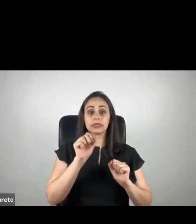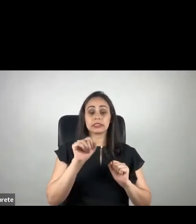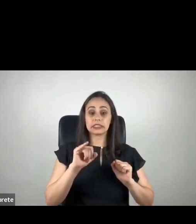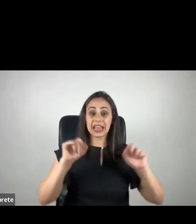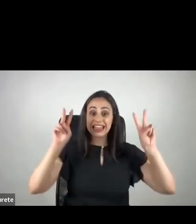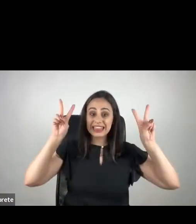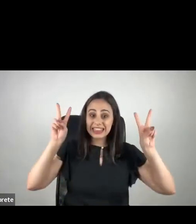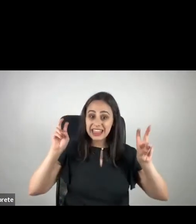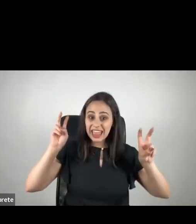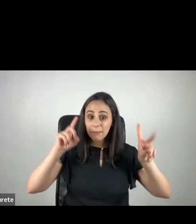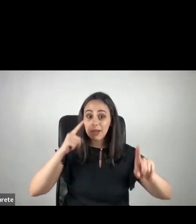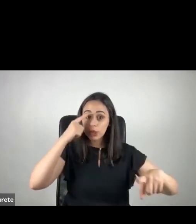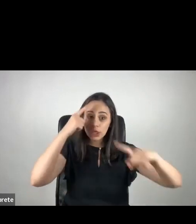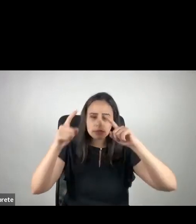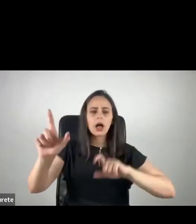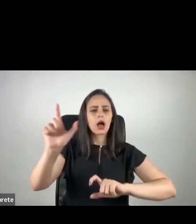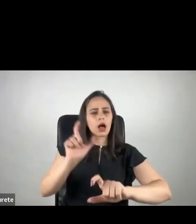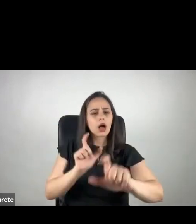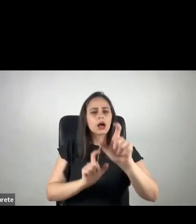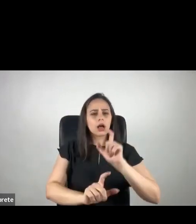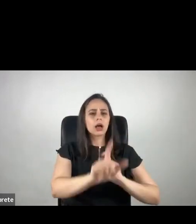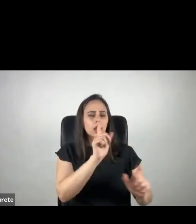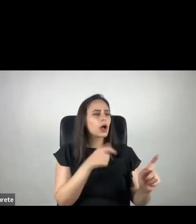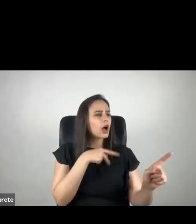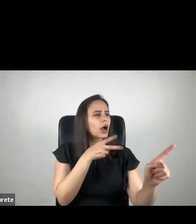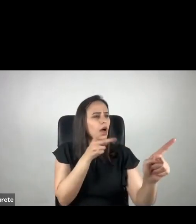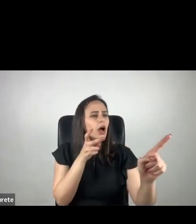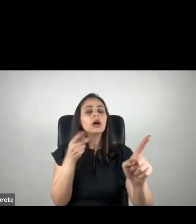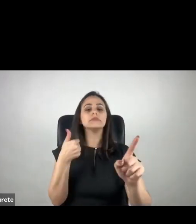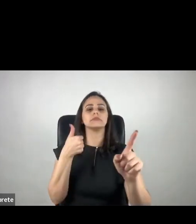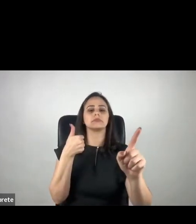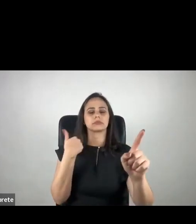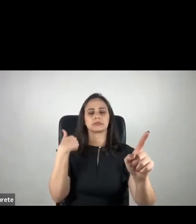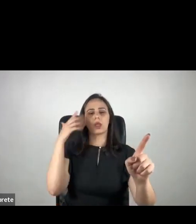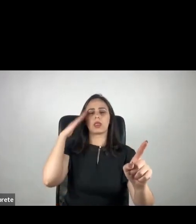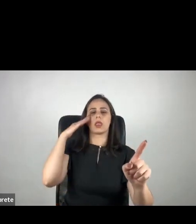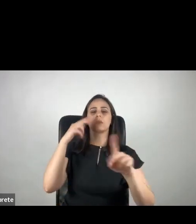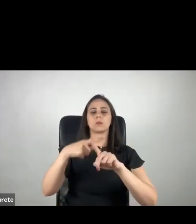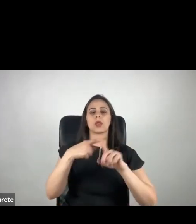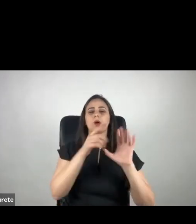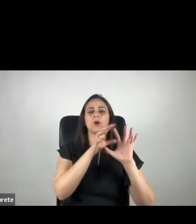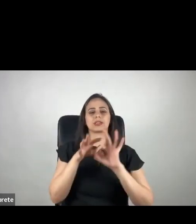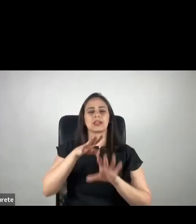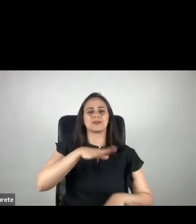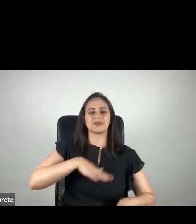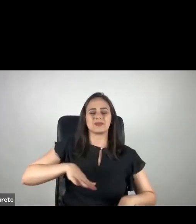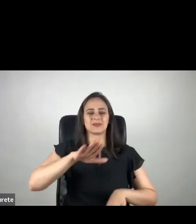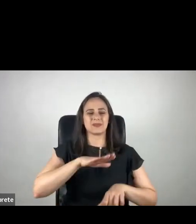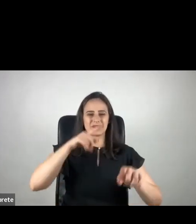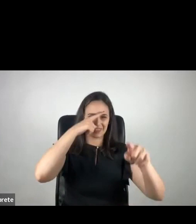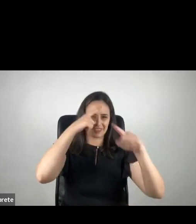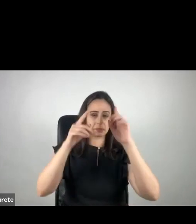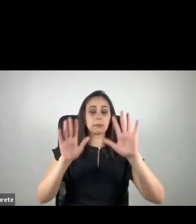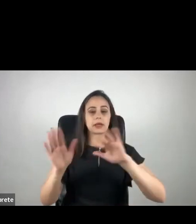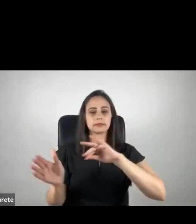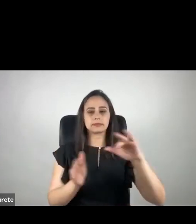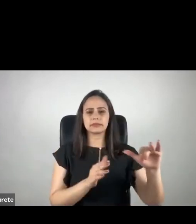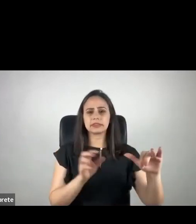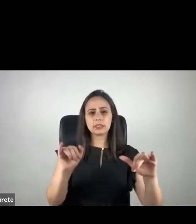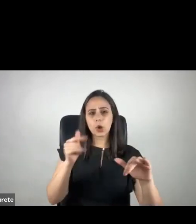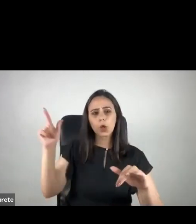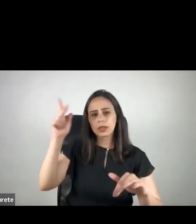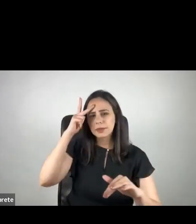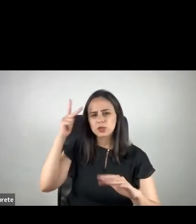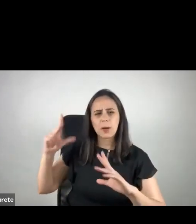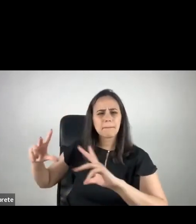fazem parte, eu vou estar antenado. Se alguém, o Uber, por exemplo, falar de viagem, eu